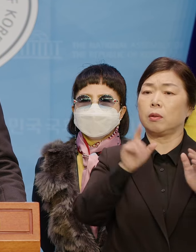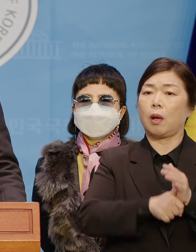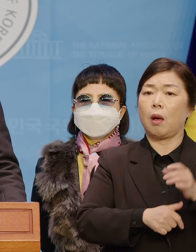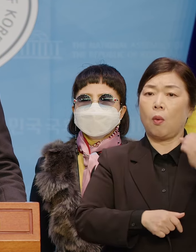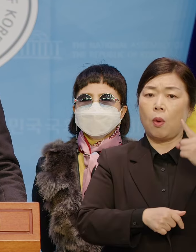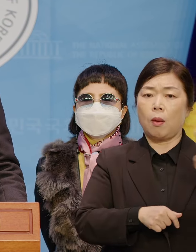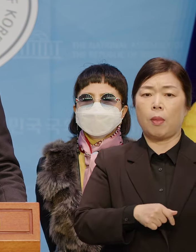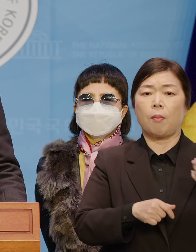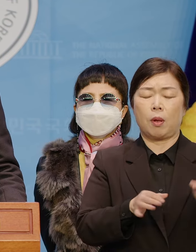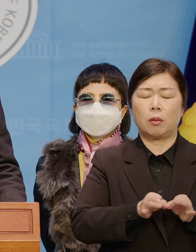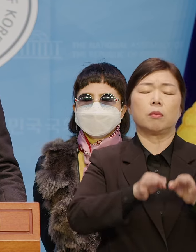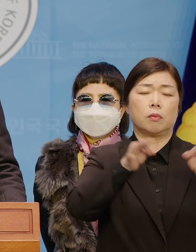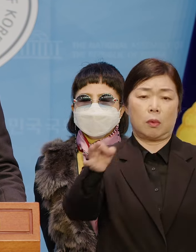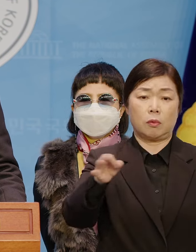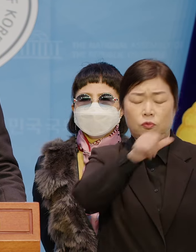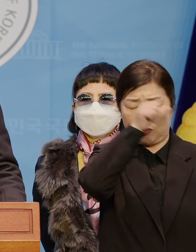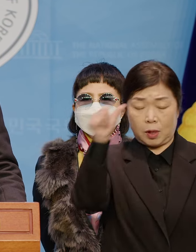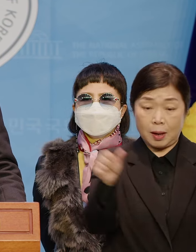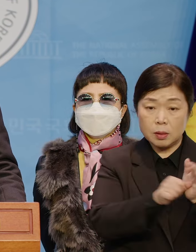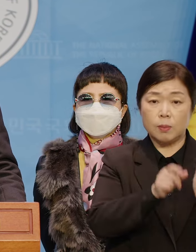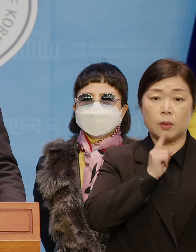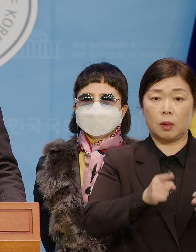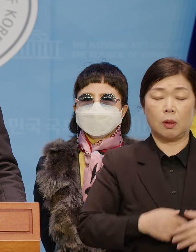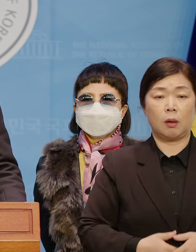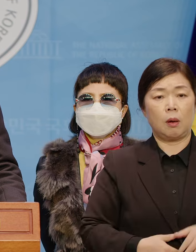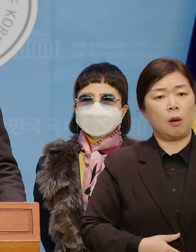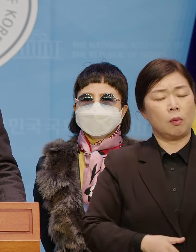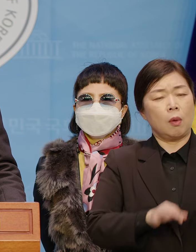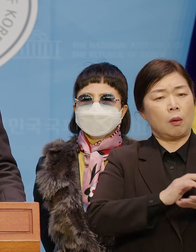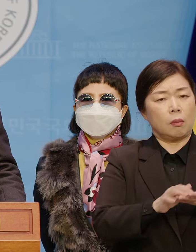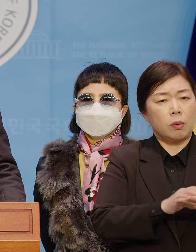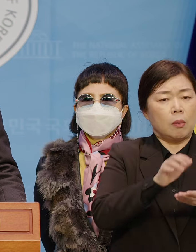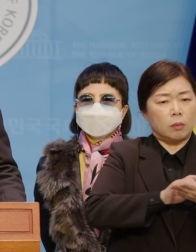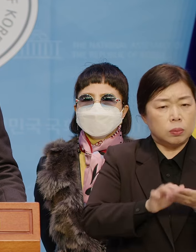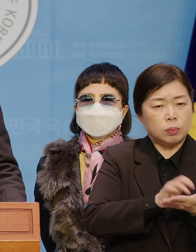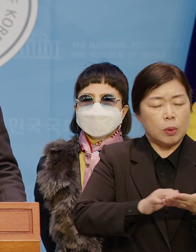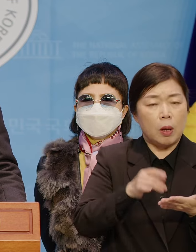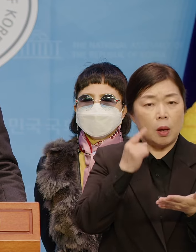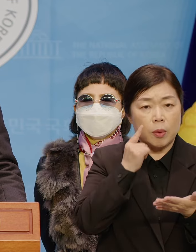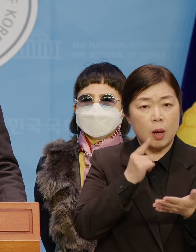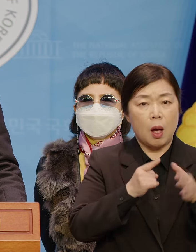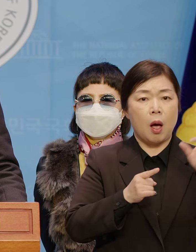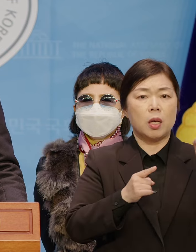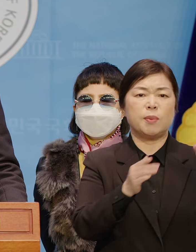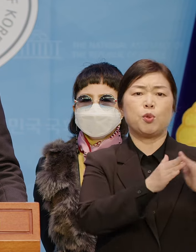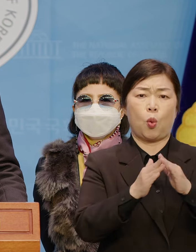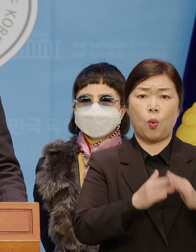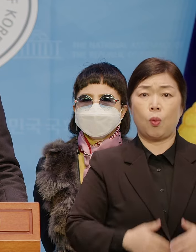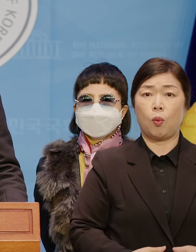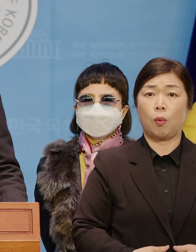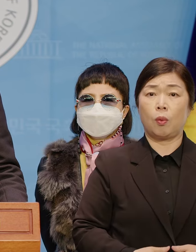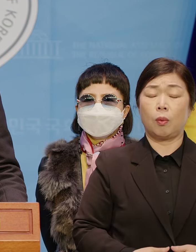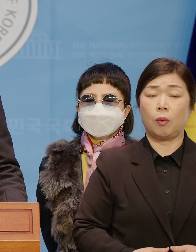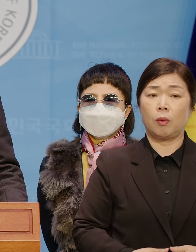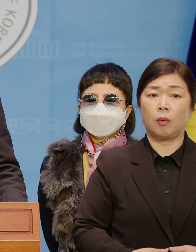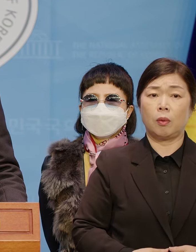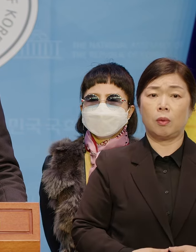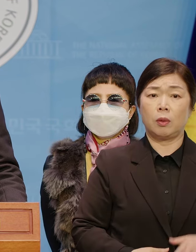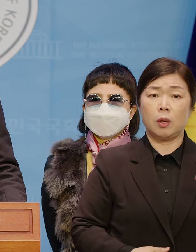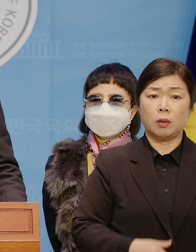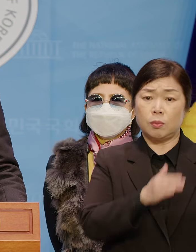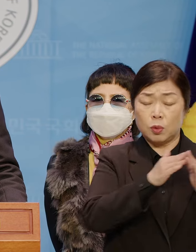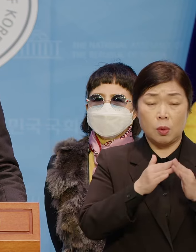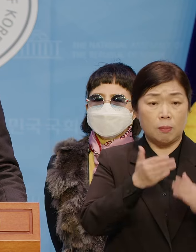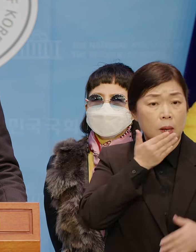월 100만 원씩 죽을 때까지 주겠다 그게 금액적으로 환상을 해 보니까 10조가 됩니다 10조를 주겠다고 약속을 한 거예요